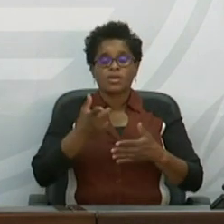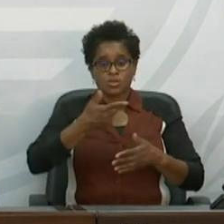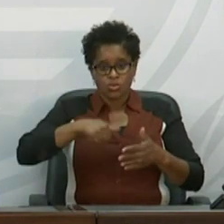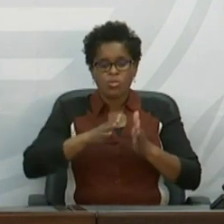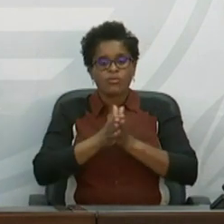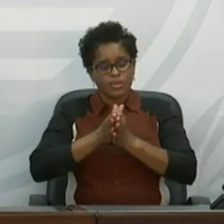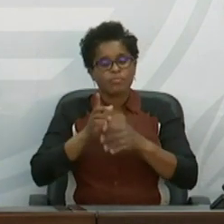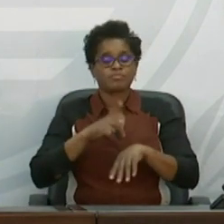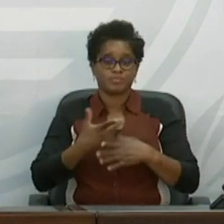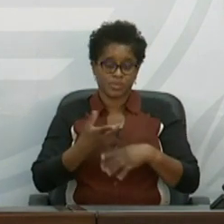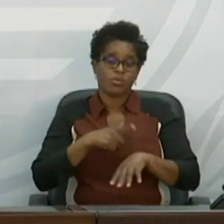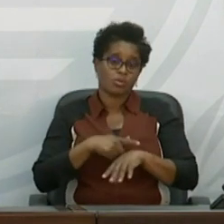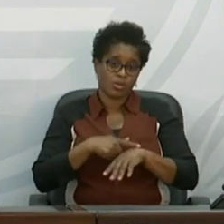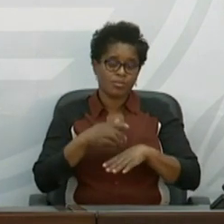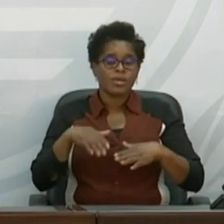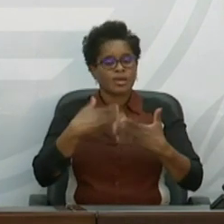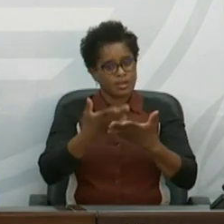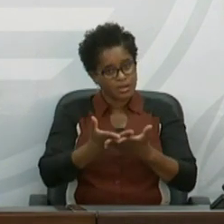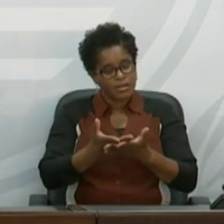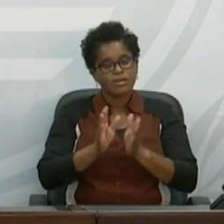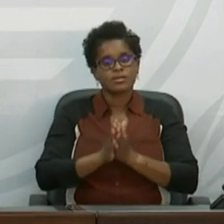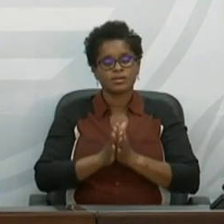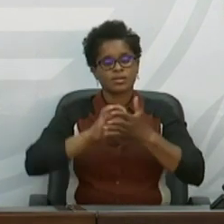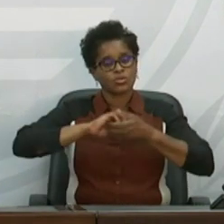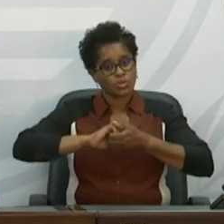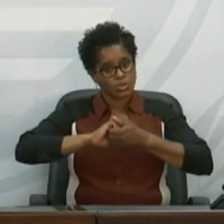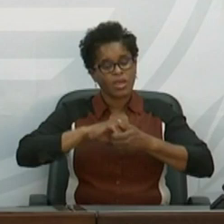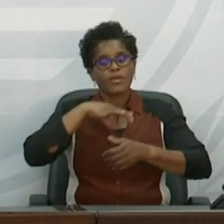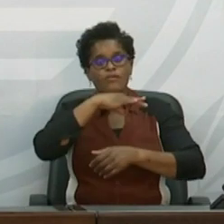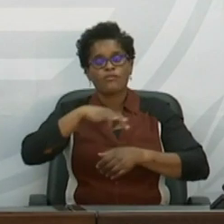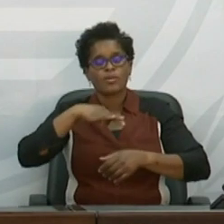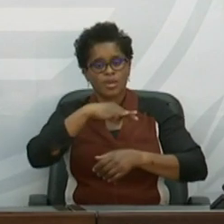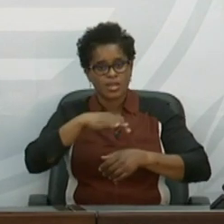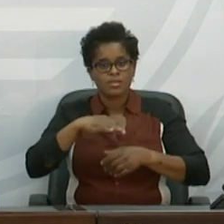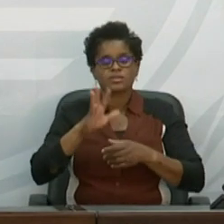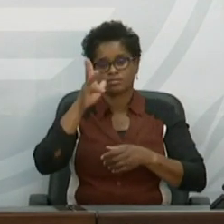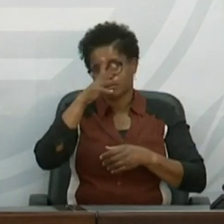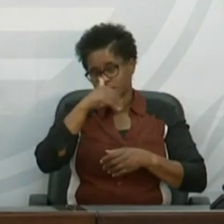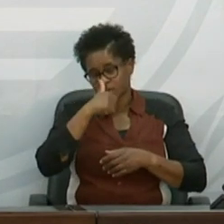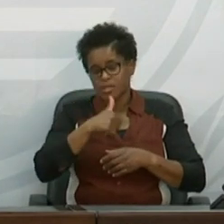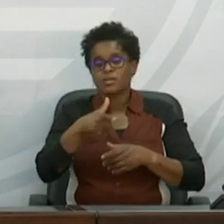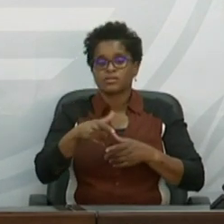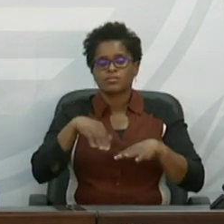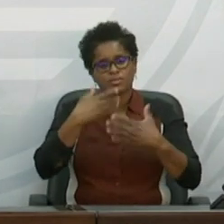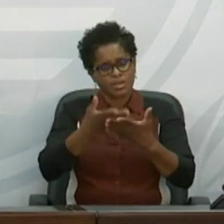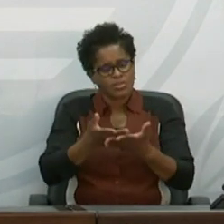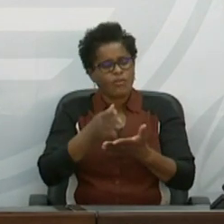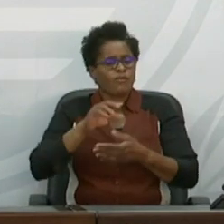Aproveitamos a ocasião então para dar as sentidas condolências às famílias enlutadas e desejar-lhes força